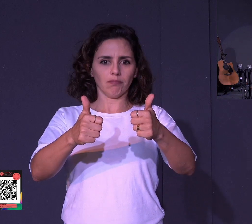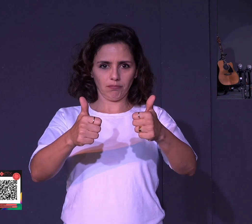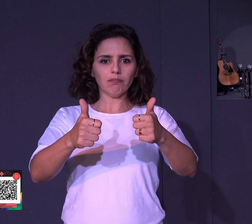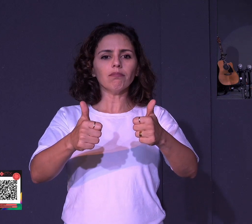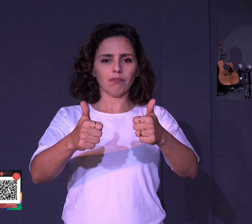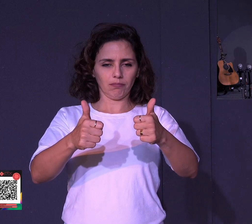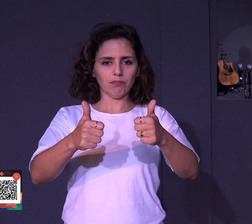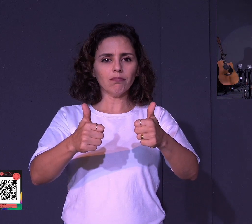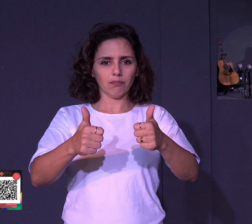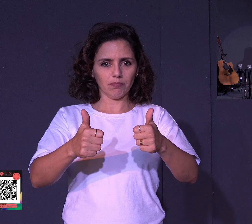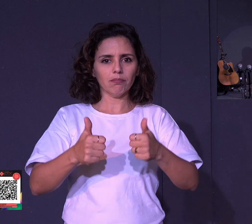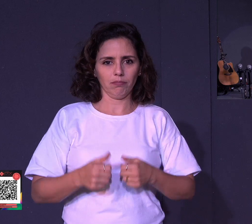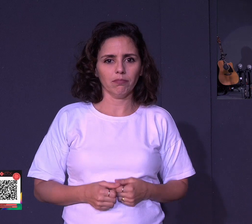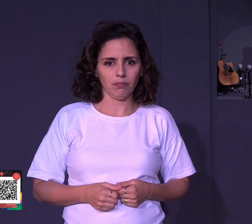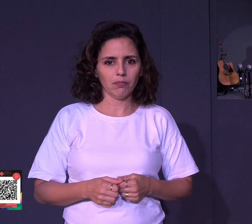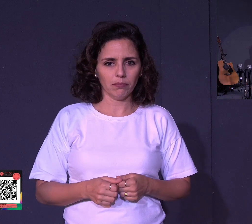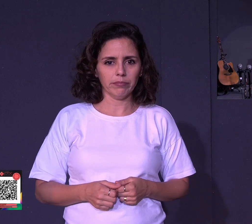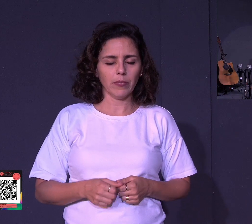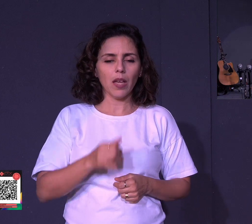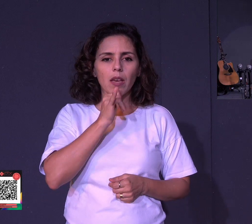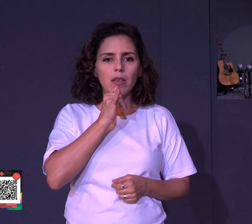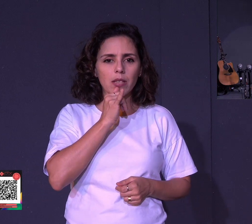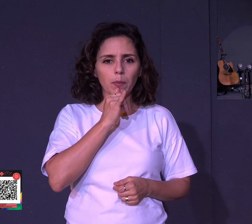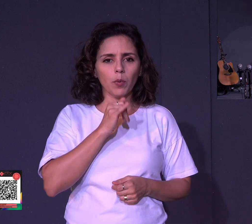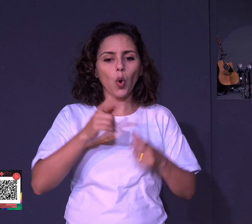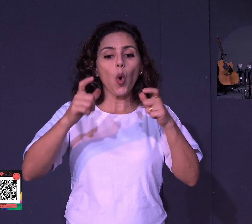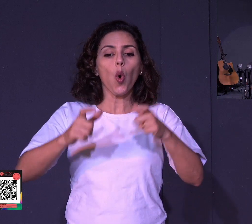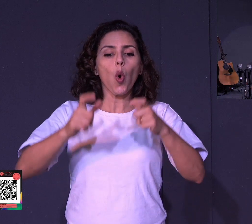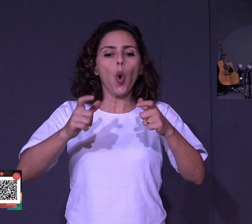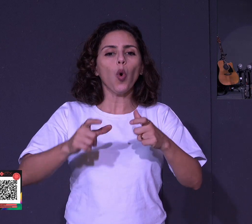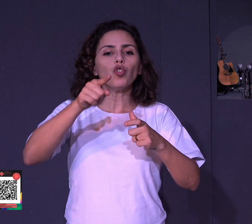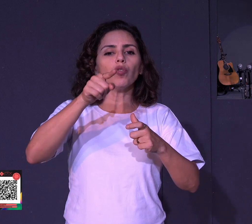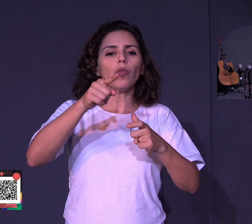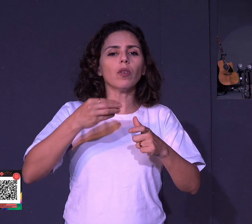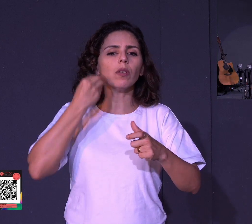Porque você cria o seu rótulo, por onde você passa, vão dizer, a fulana, ali é a mulher de Deus.